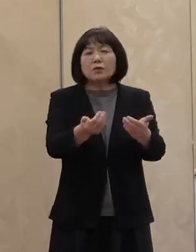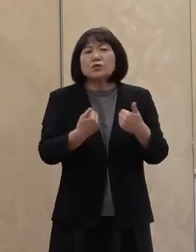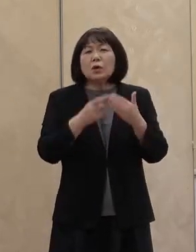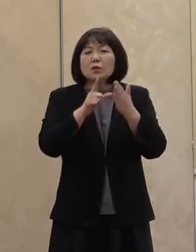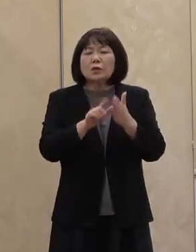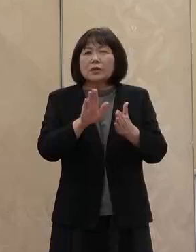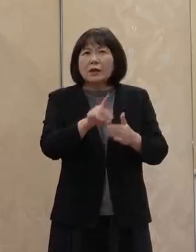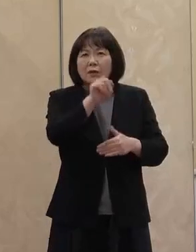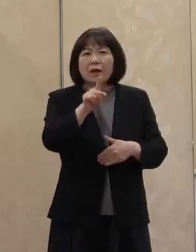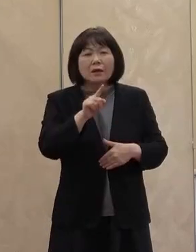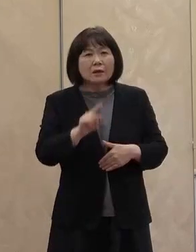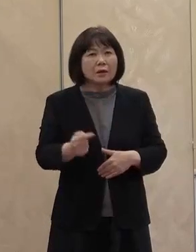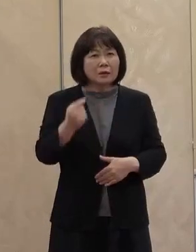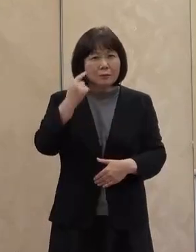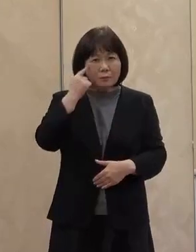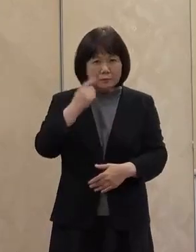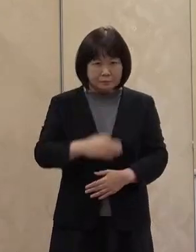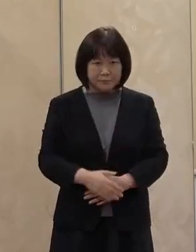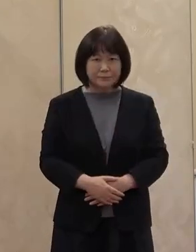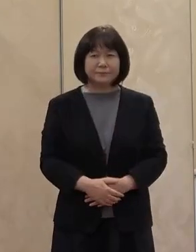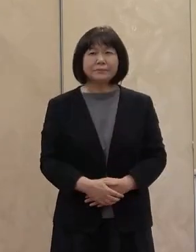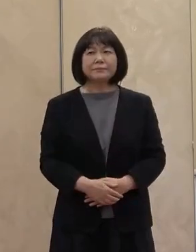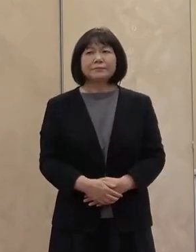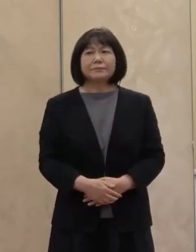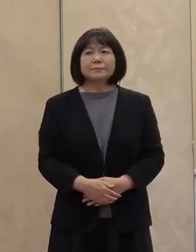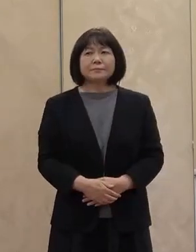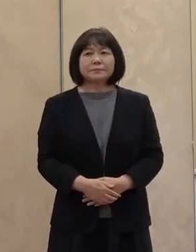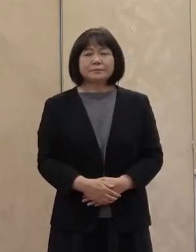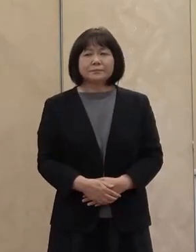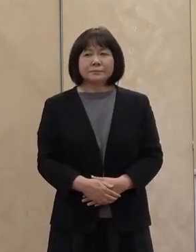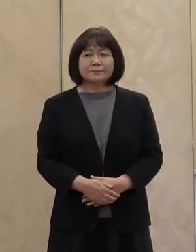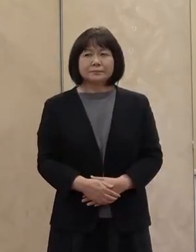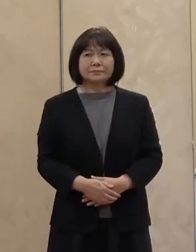かなと思います。